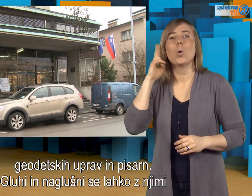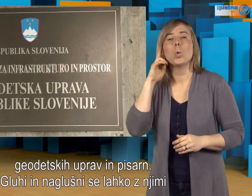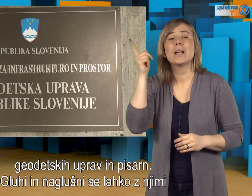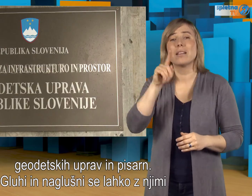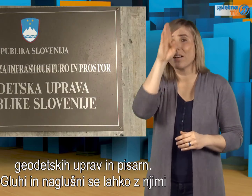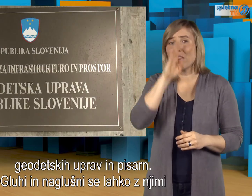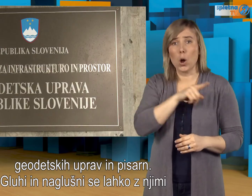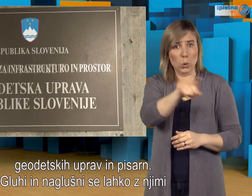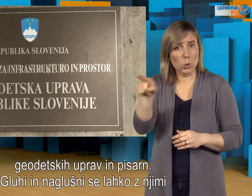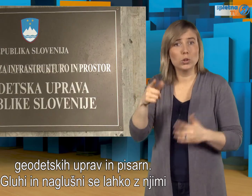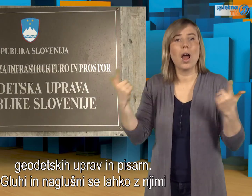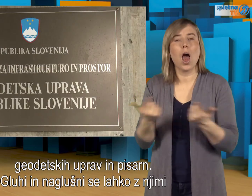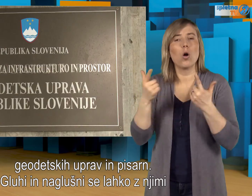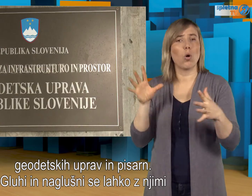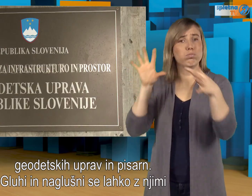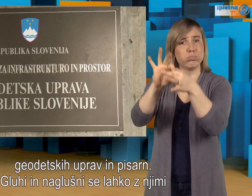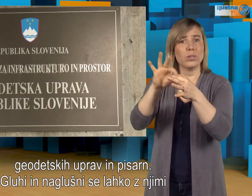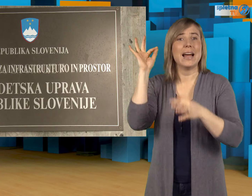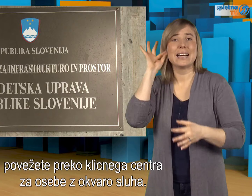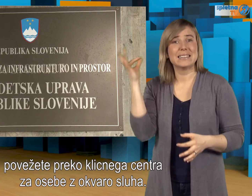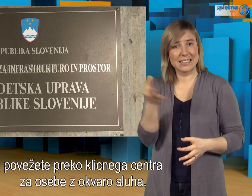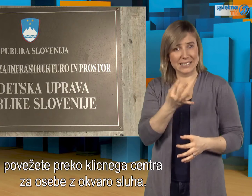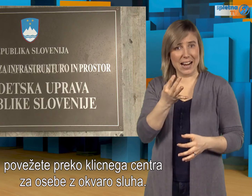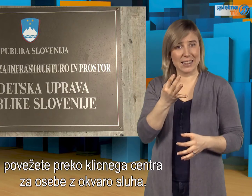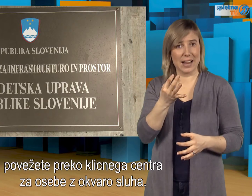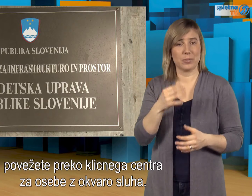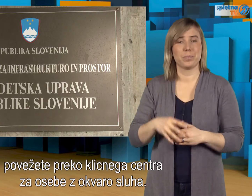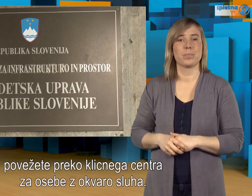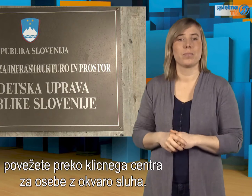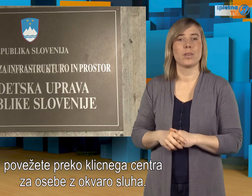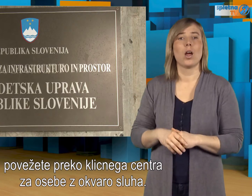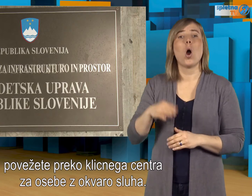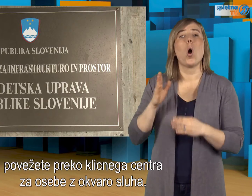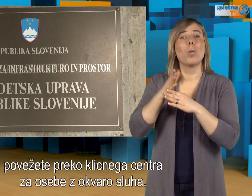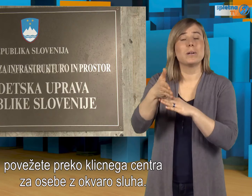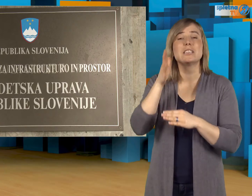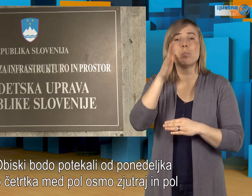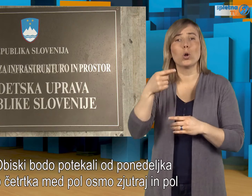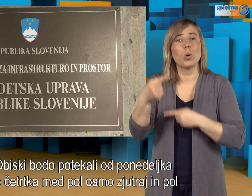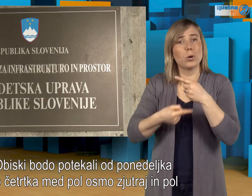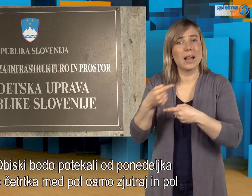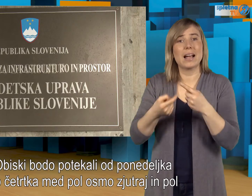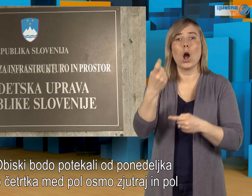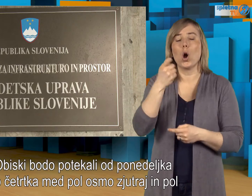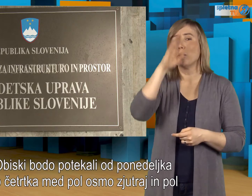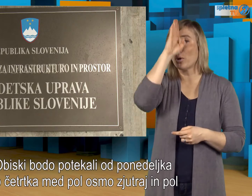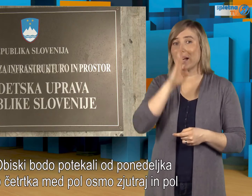Gluhi in naglušni se lahko z njimi povežete preko klicnega centra za osebe z okvaro sluha. Obiski bodo potekali od ponedeljka